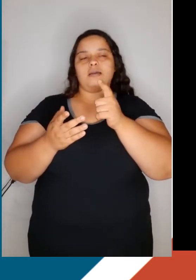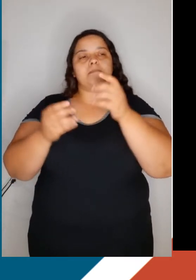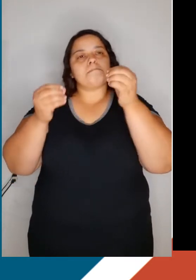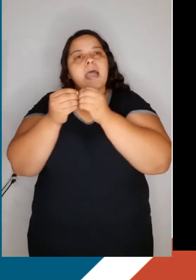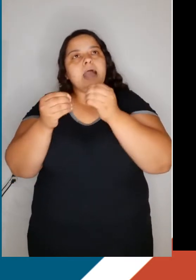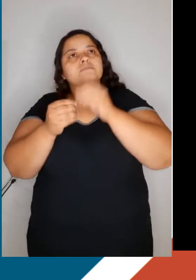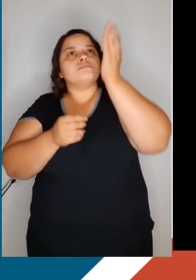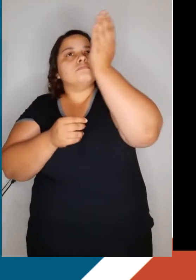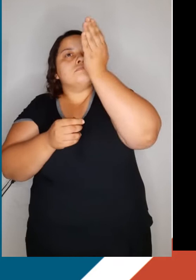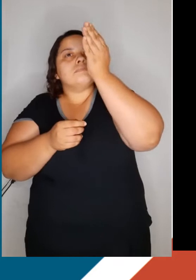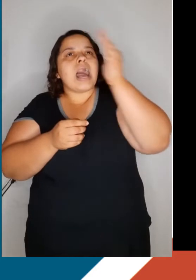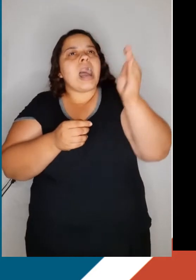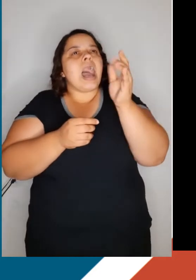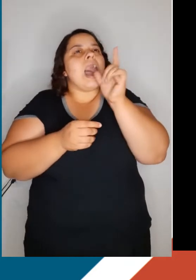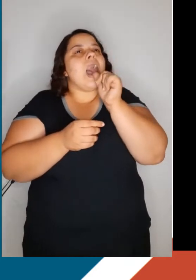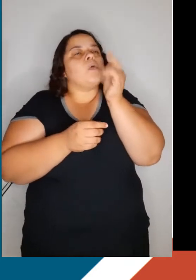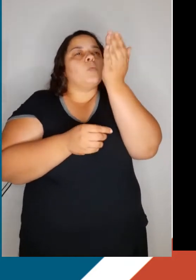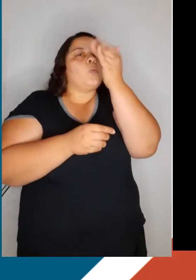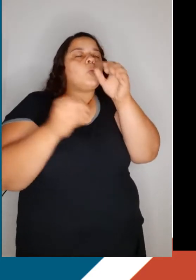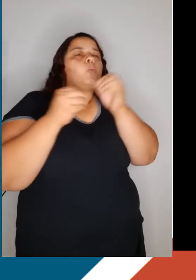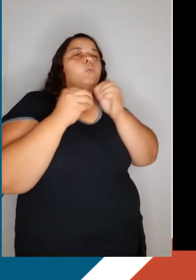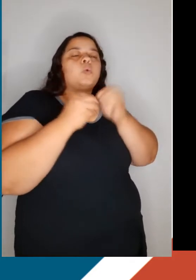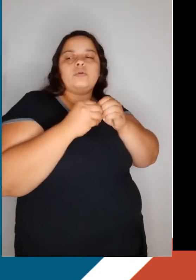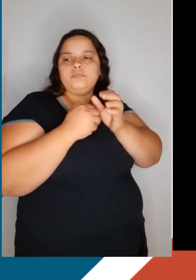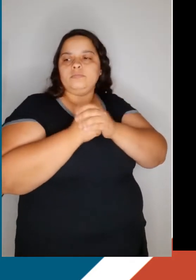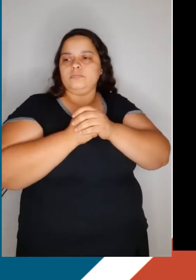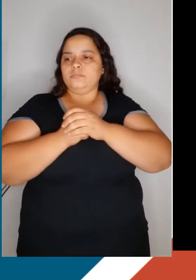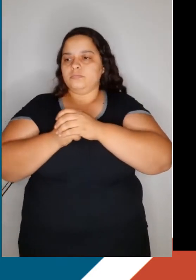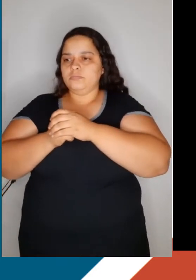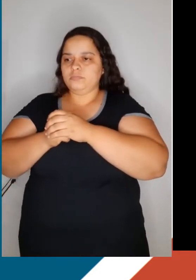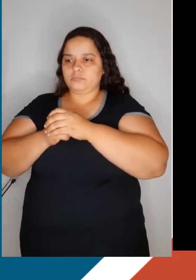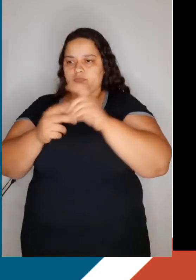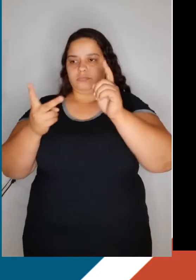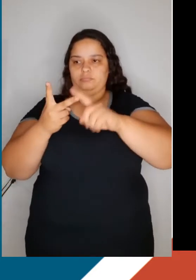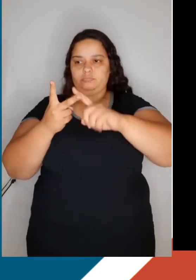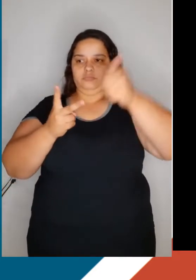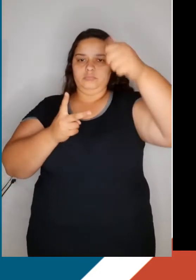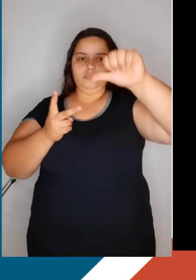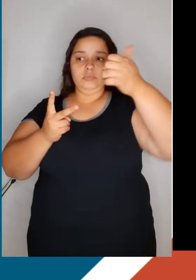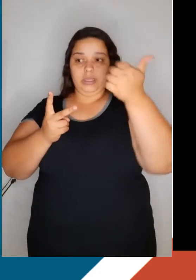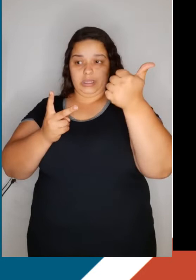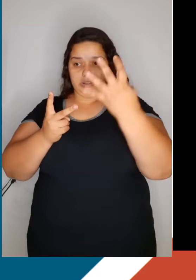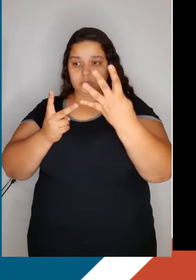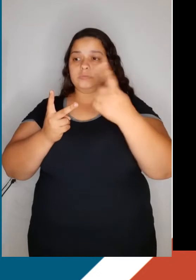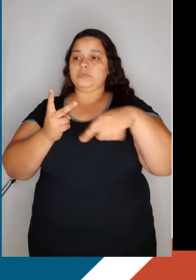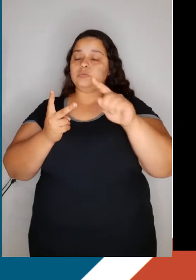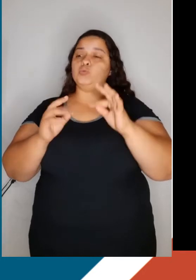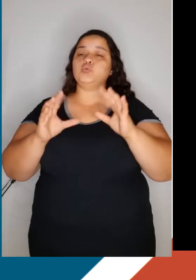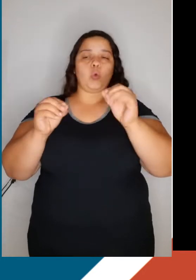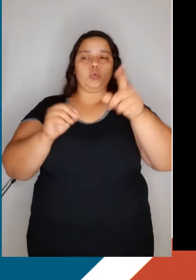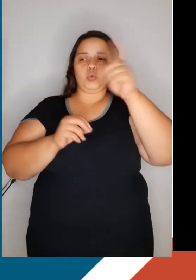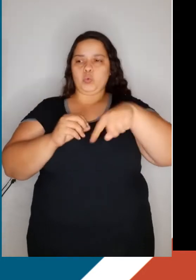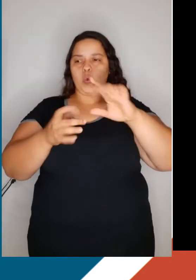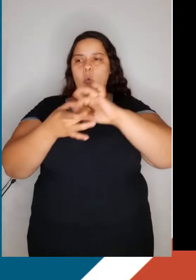costeiras e já em 1914, às vésperas da Primeira Guerra Mundial, praticamente todo o